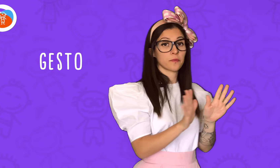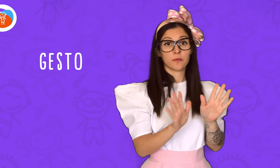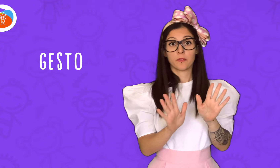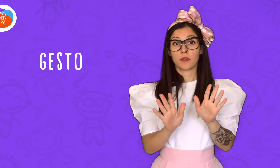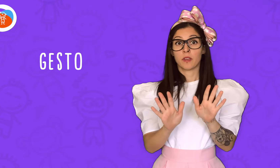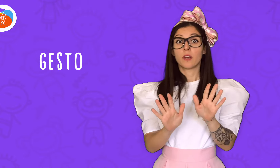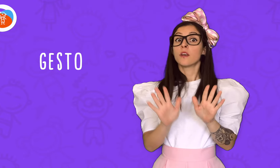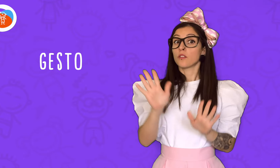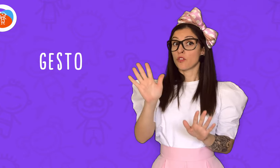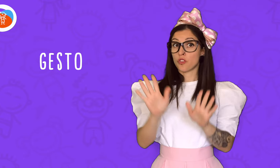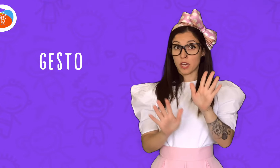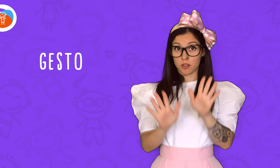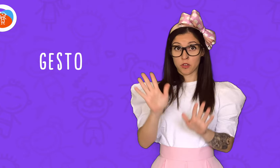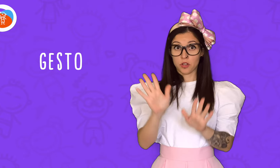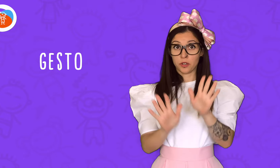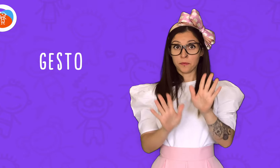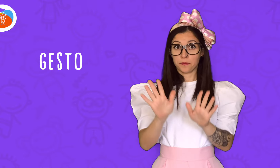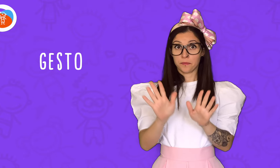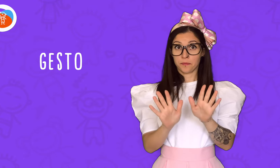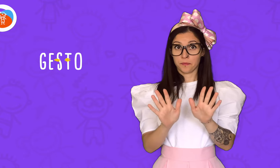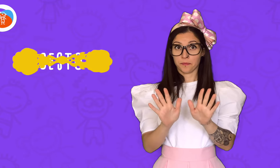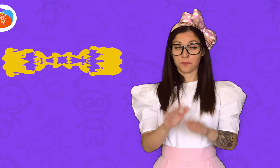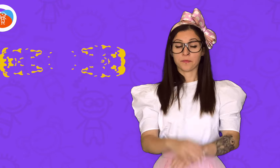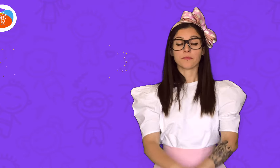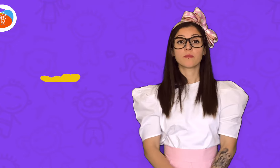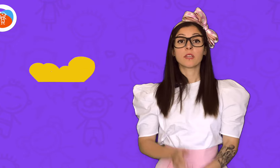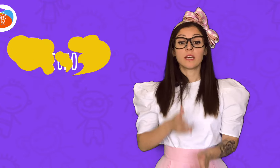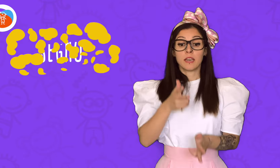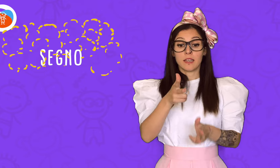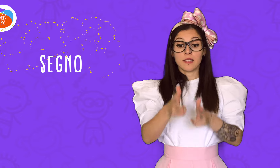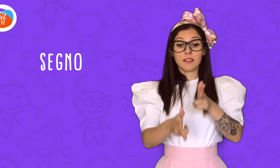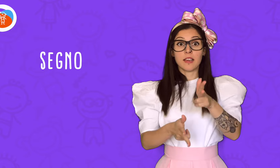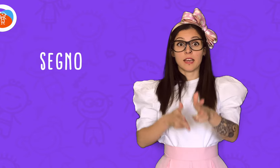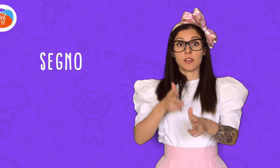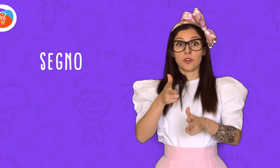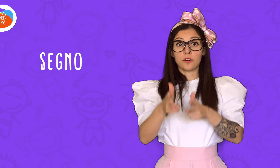Gesto Gesto Segno